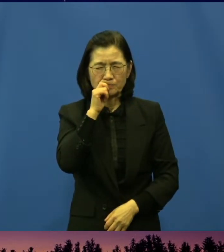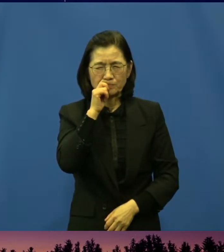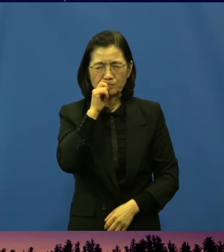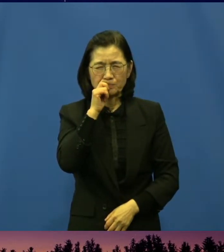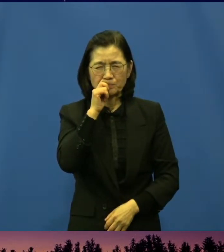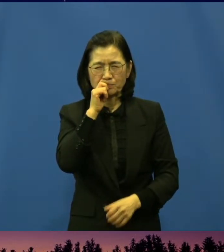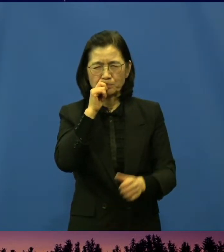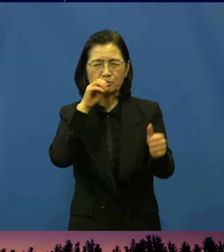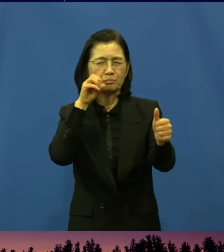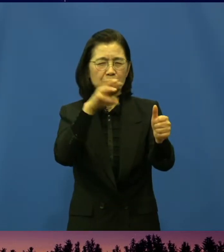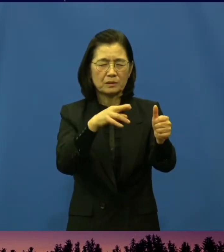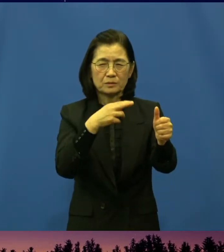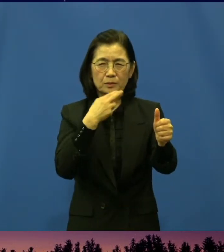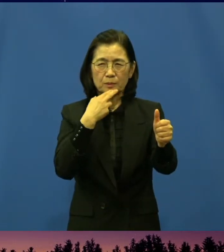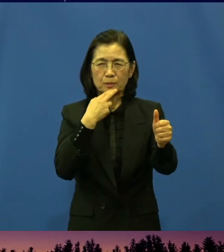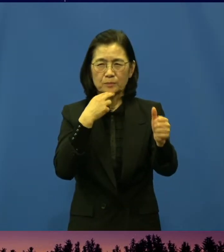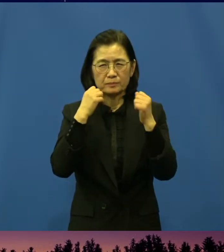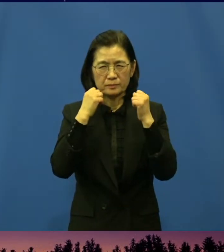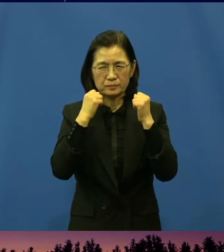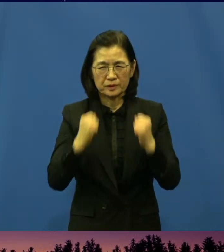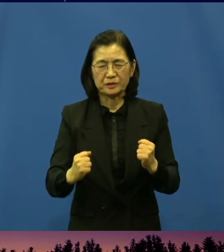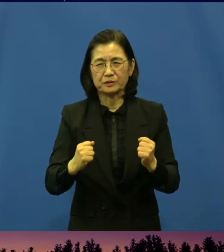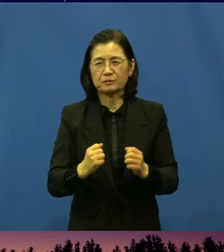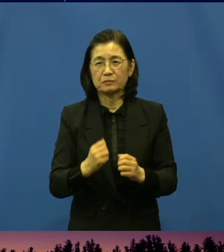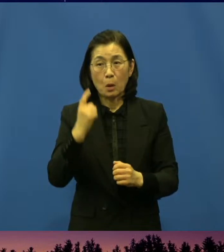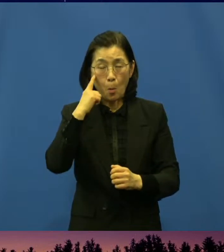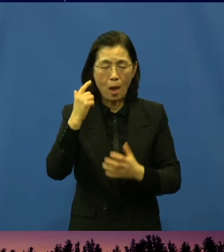아브라함의 불순종으로 인한 하나님의 침묵에